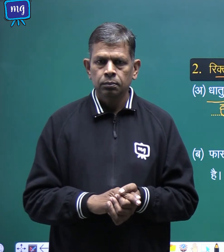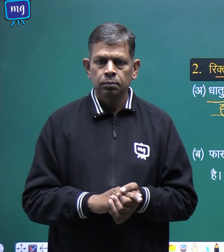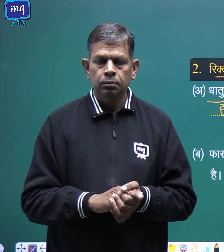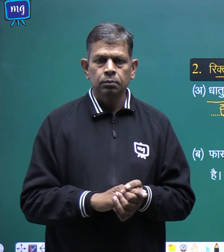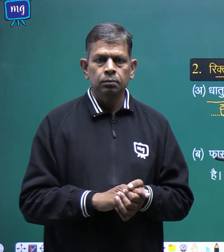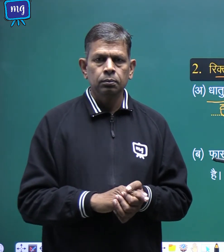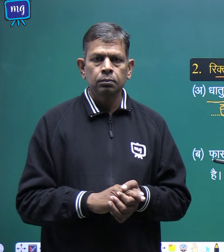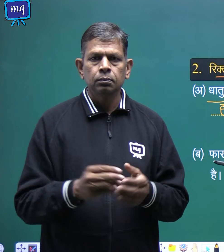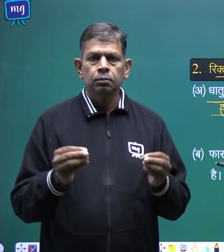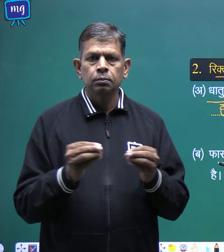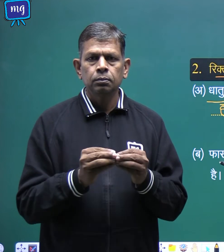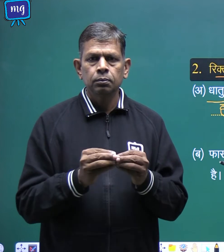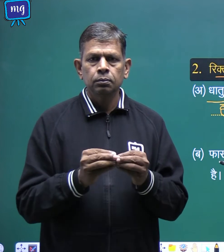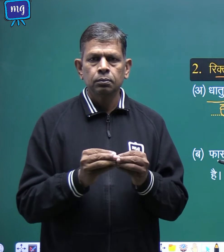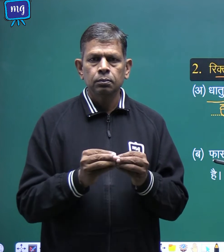ब,